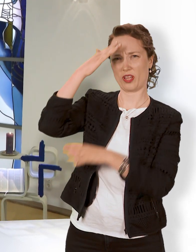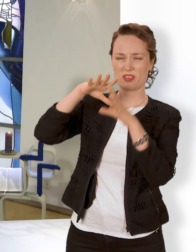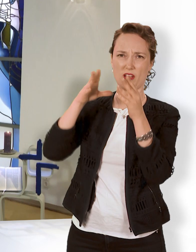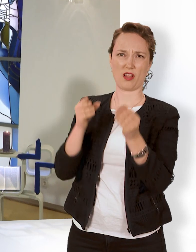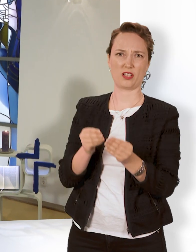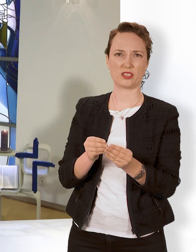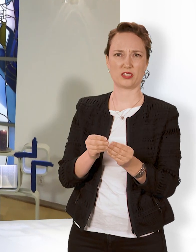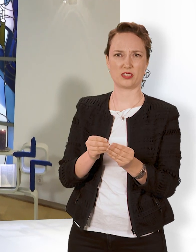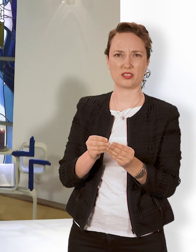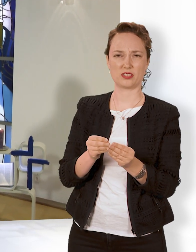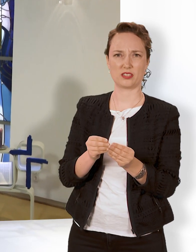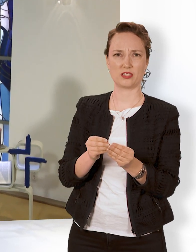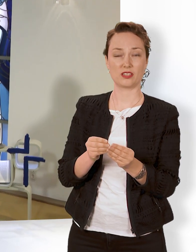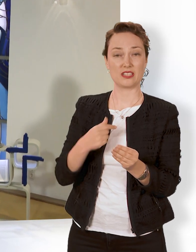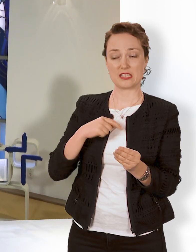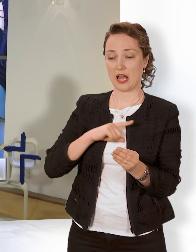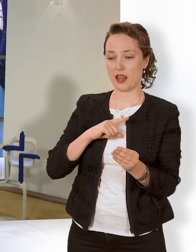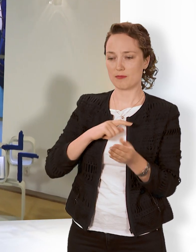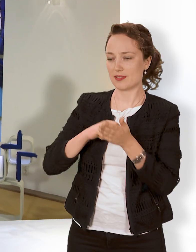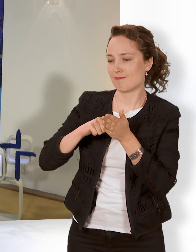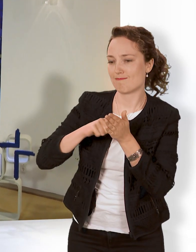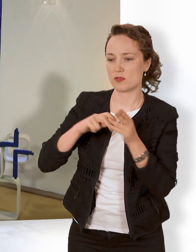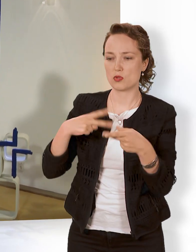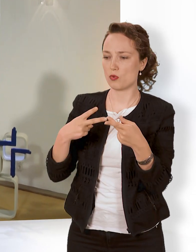Wir haben nichts, womit wir das wieder gut machen können.